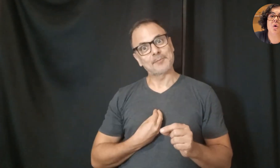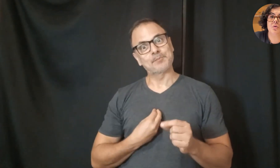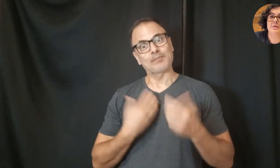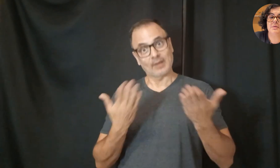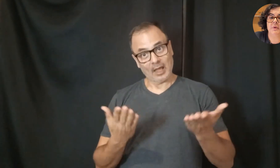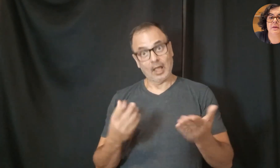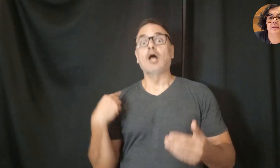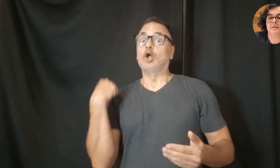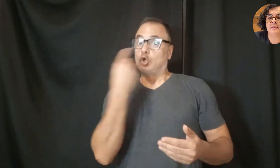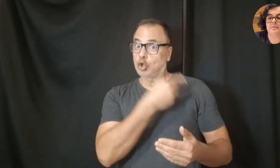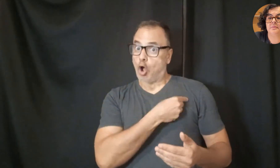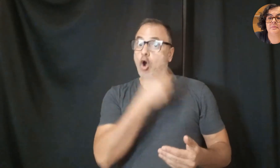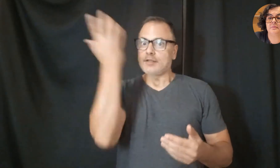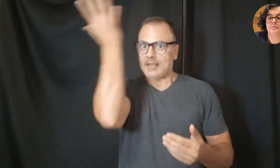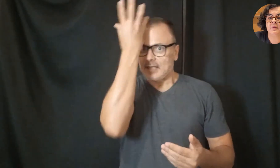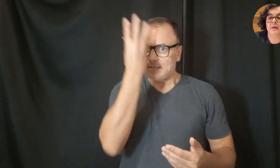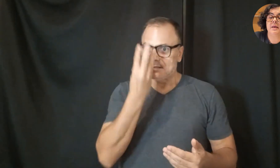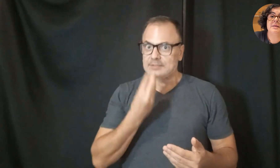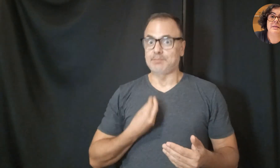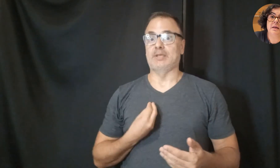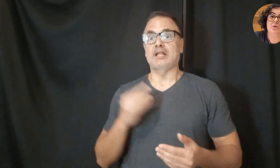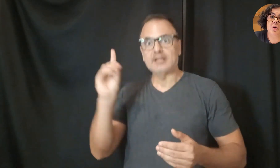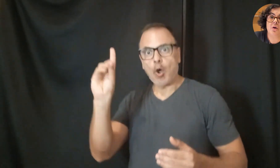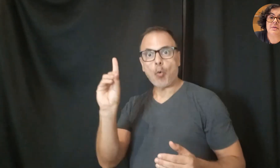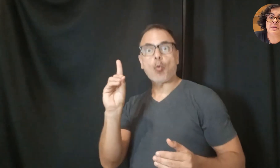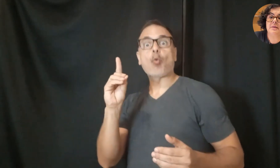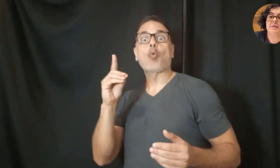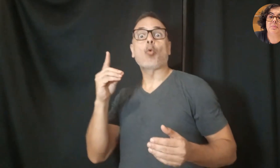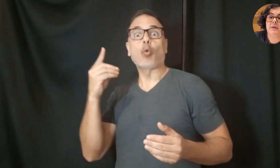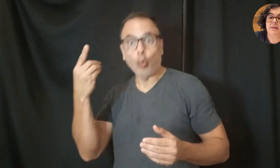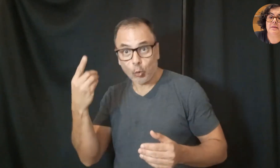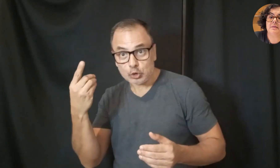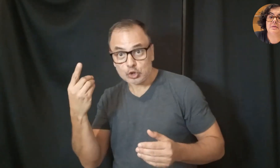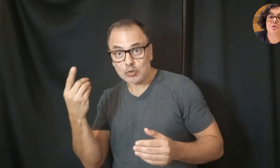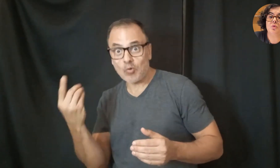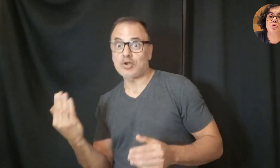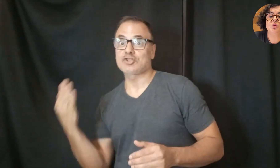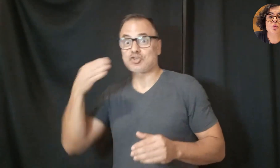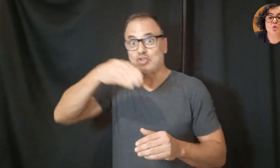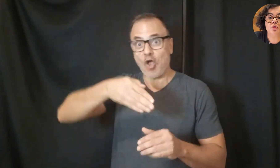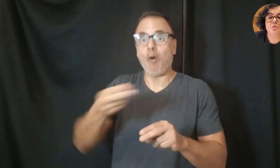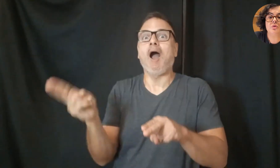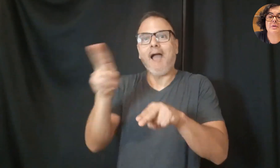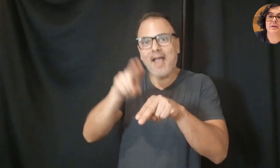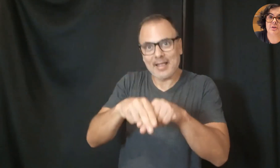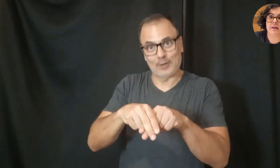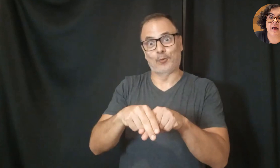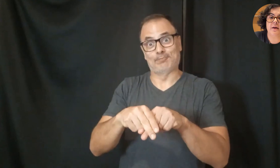os espíritas. Sendo nós, espíritas, os últimos a chegar,